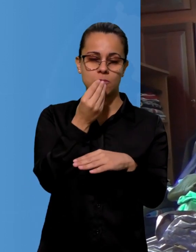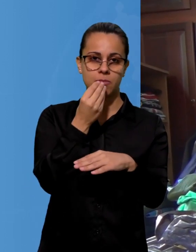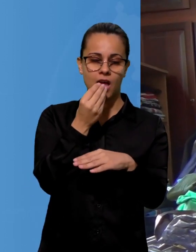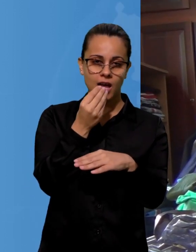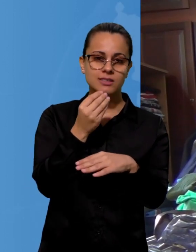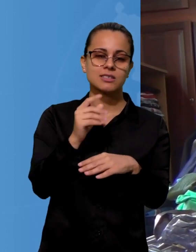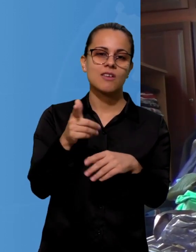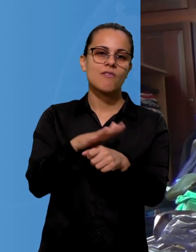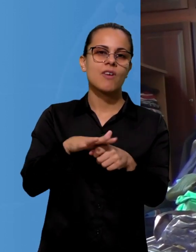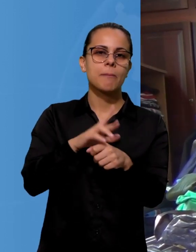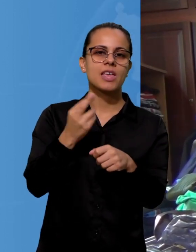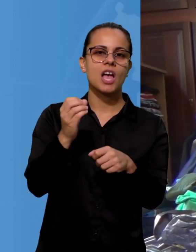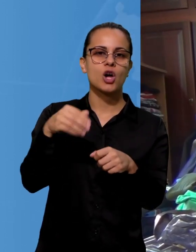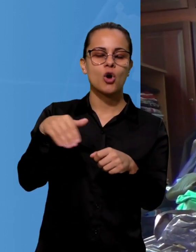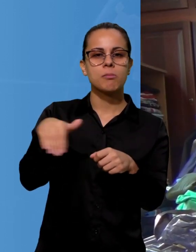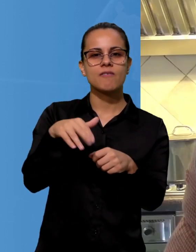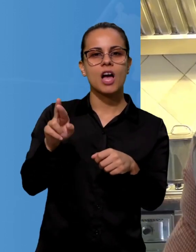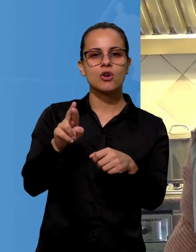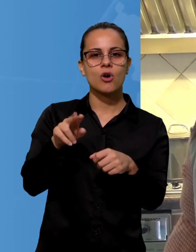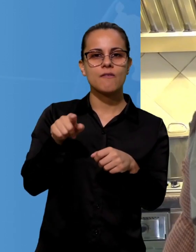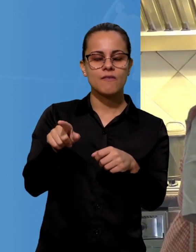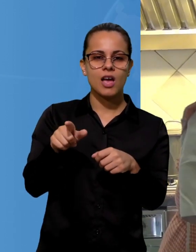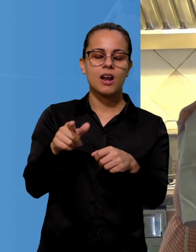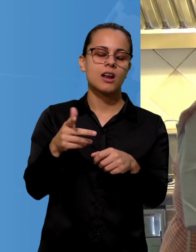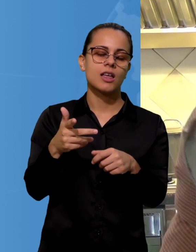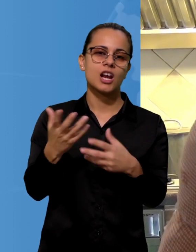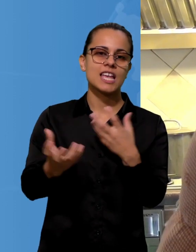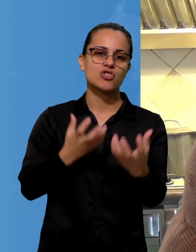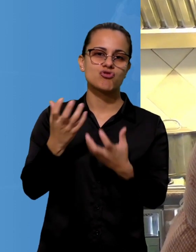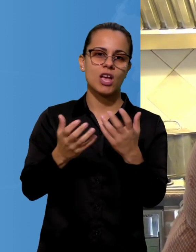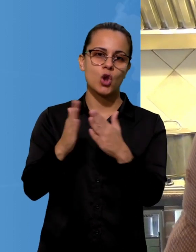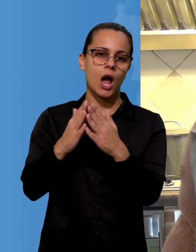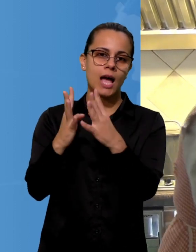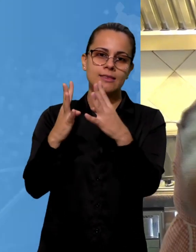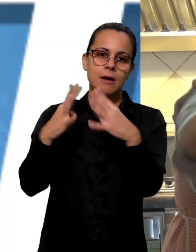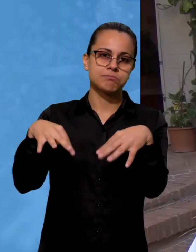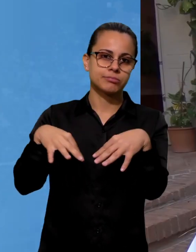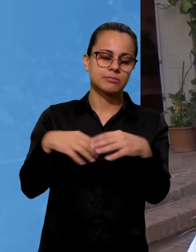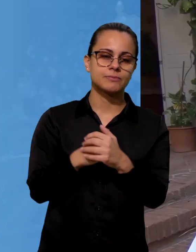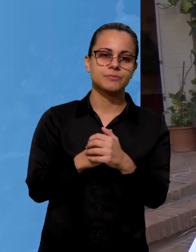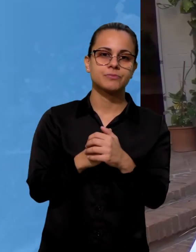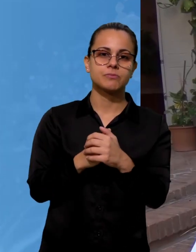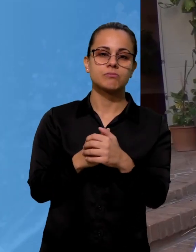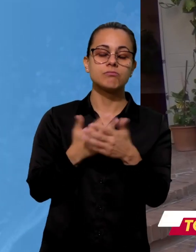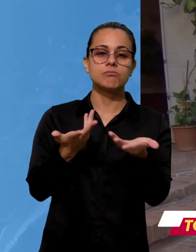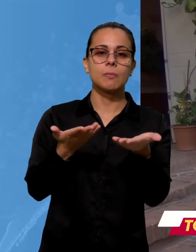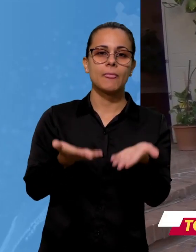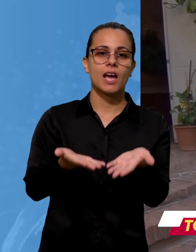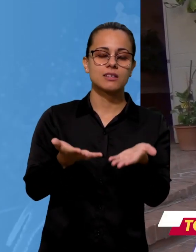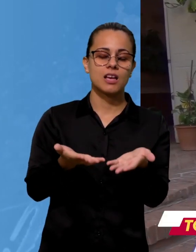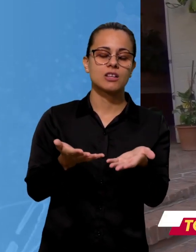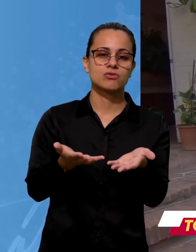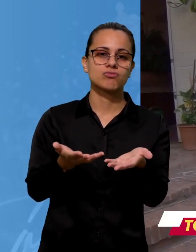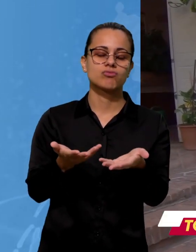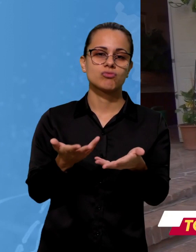quelli delle famiglie a Rom di Via Rockefeller, rimaste senza casa dopo un incendio che ha colpito la loro abitazione. Adesso poi che abbiamo